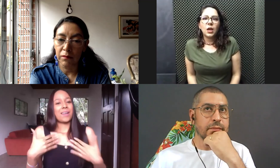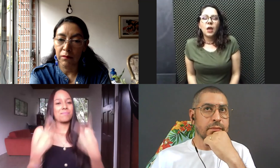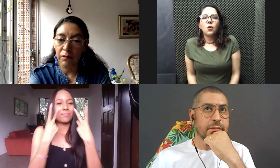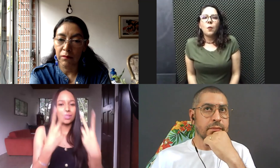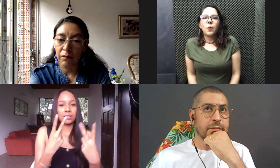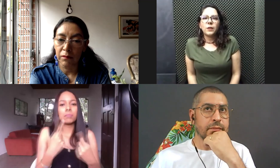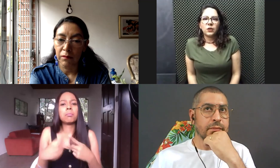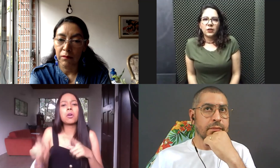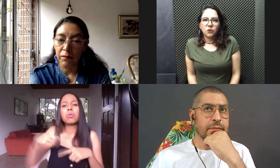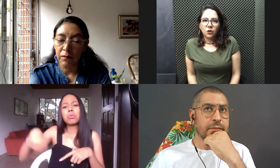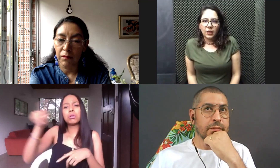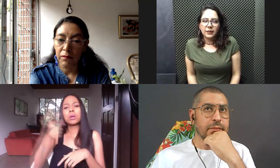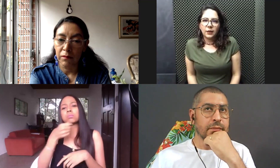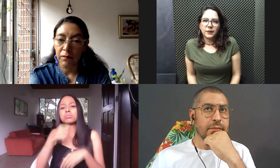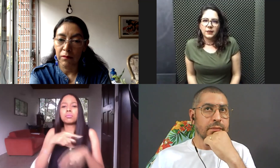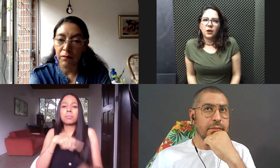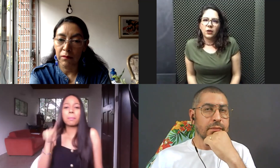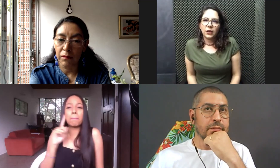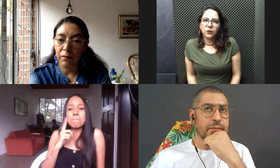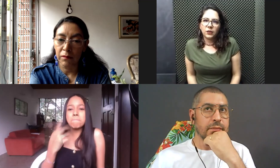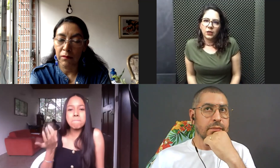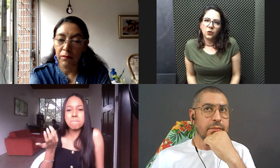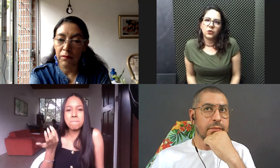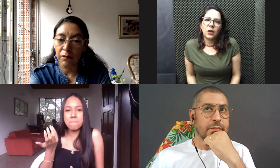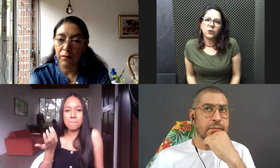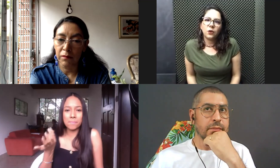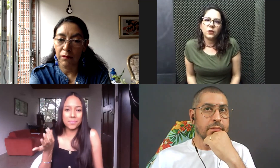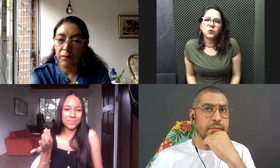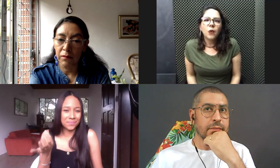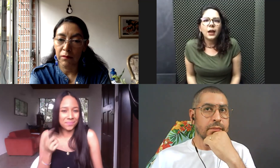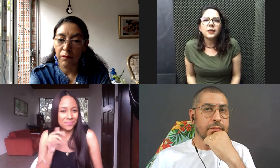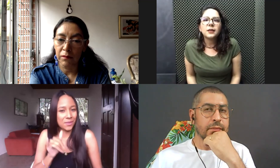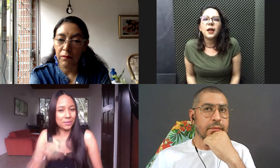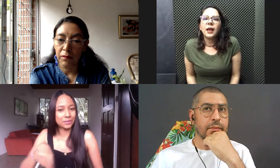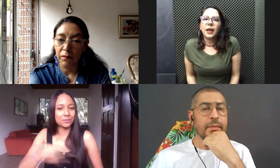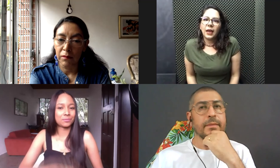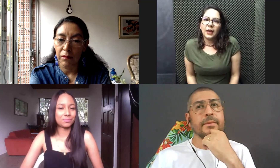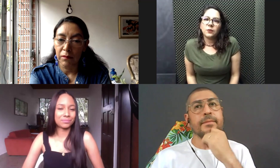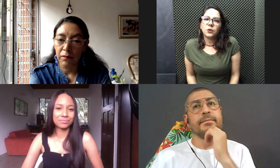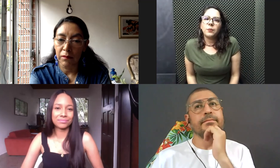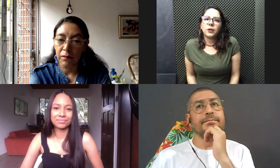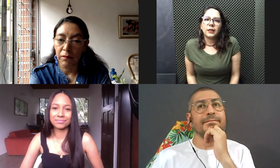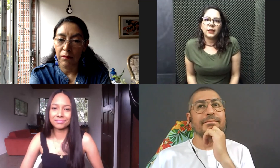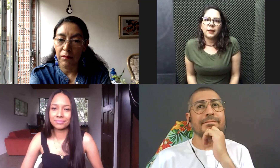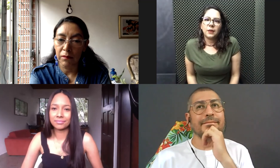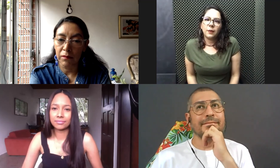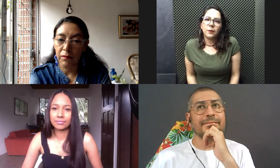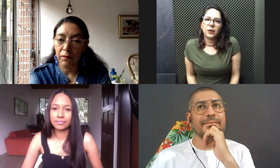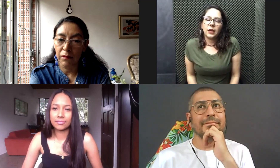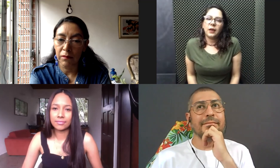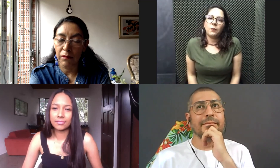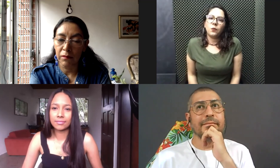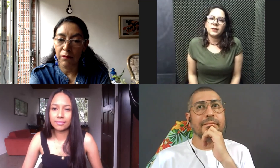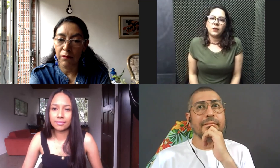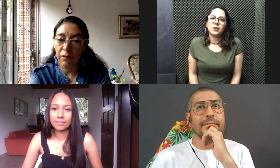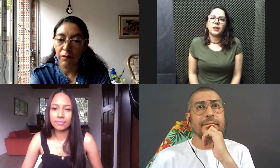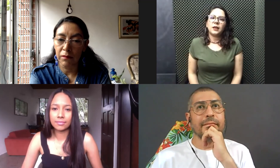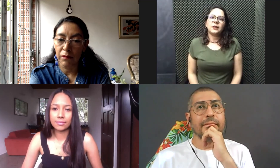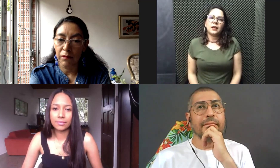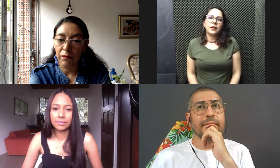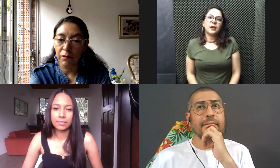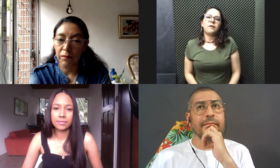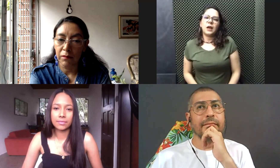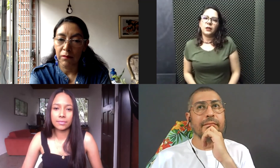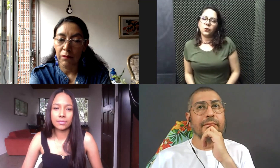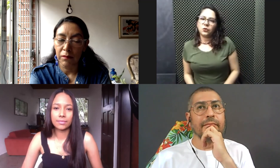nosotros como personas sordas ser presentadores de contenidos audiovisuales. Es muy importante también porque muestra nuestra